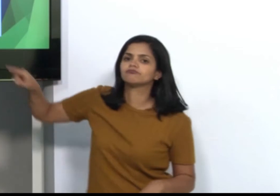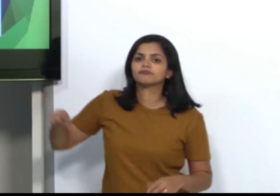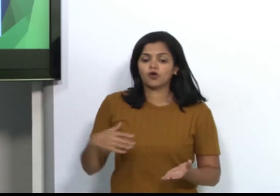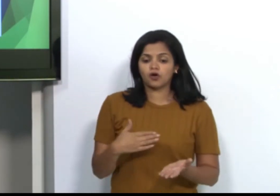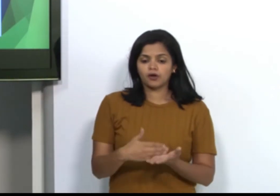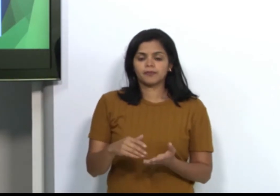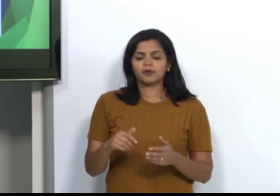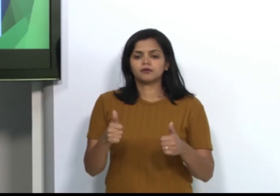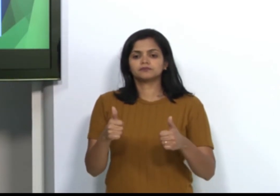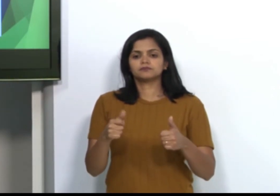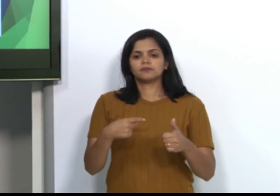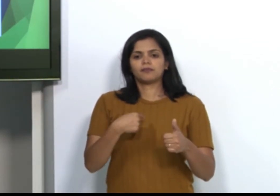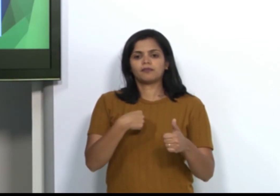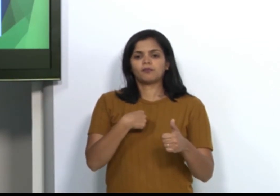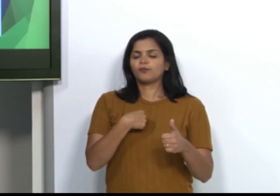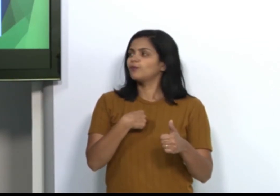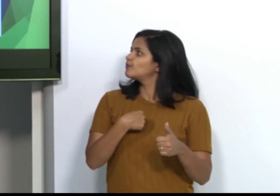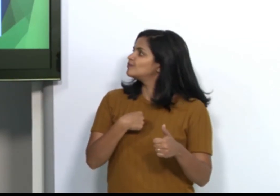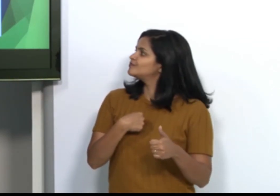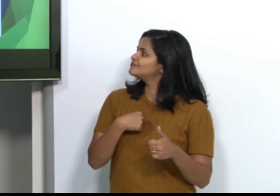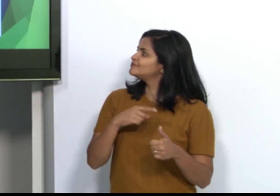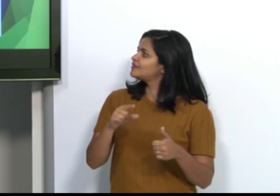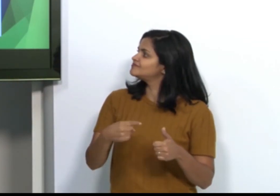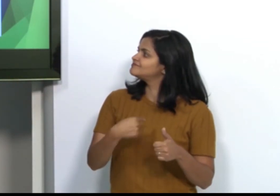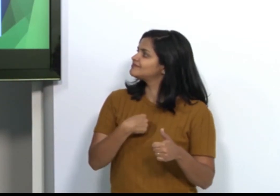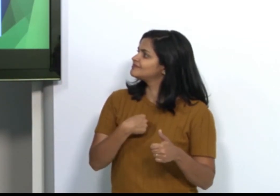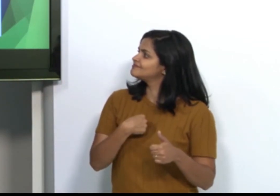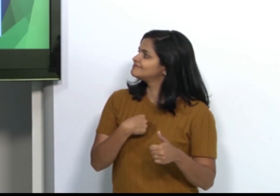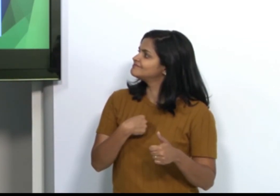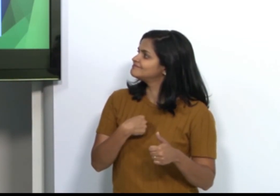É o tempo do sinal. Quando começa-se o sinal,